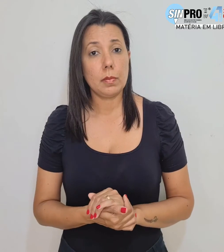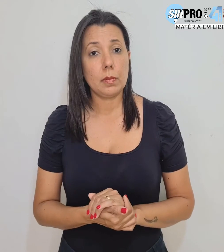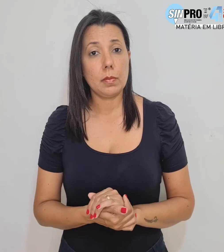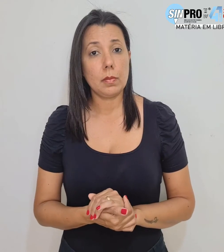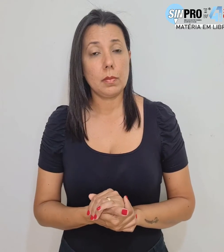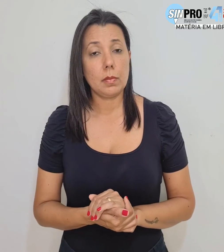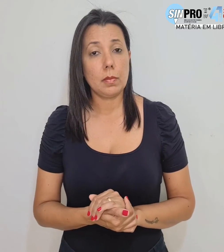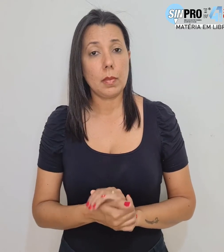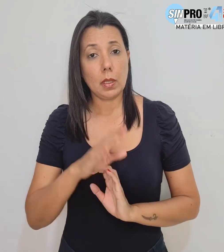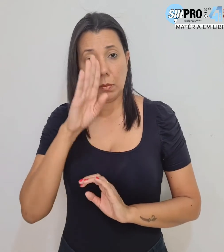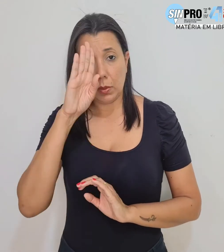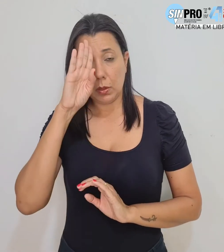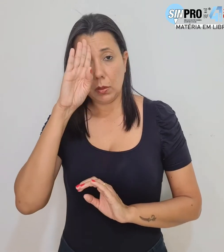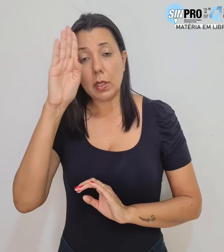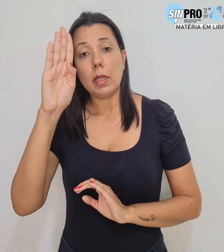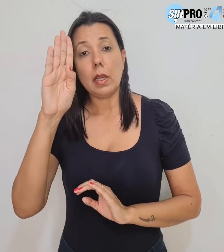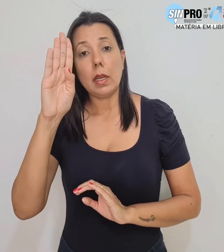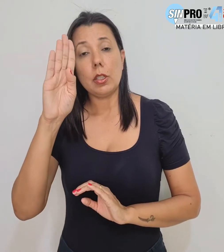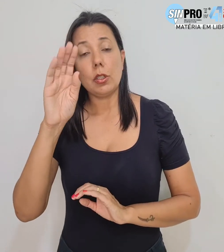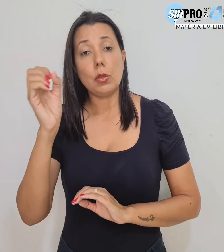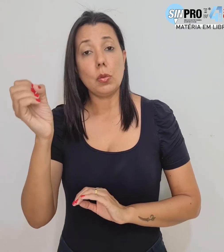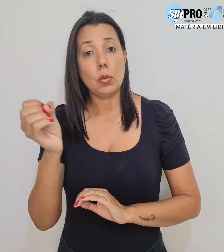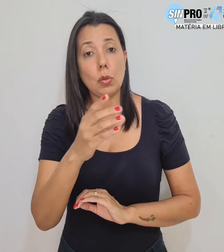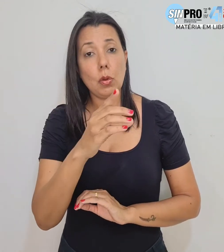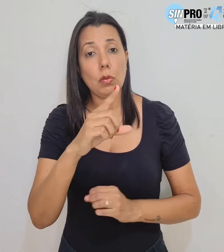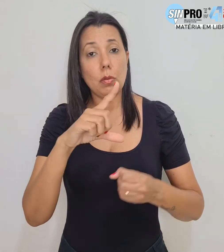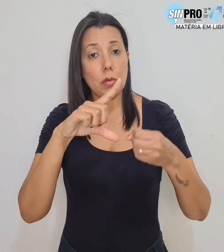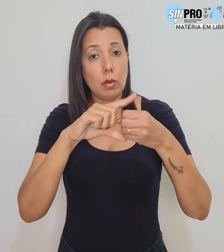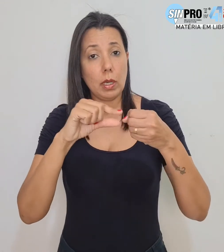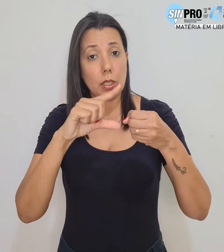A prioridade no novo artigo 37A,